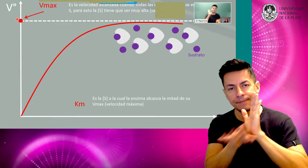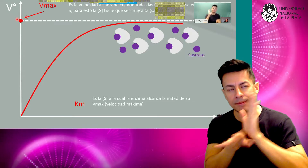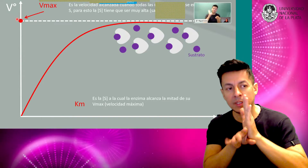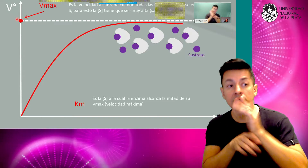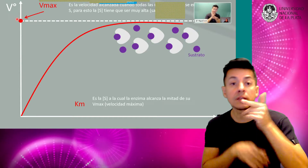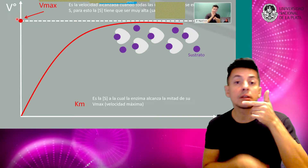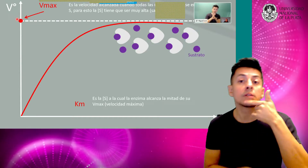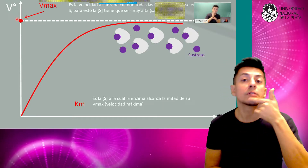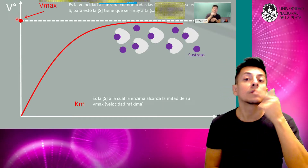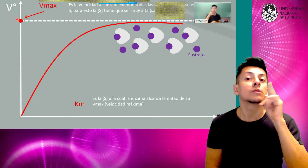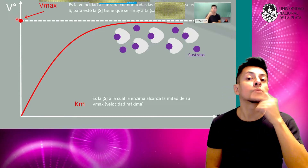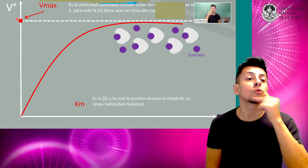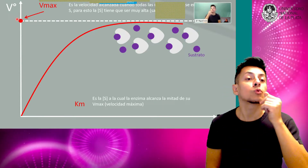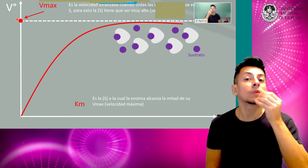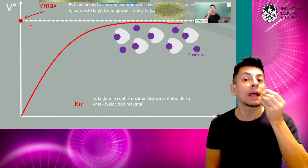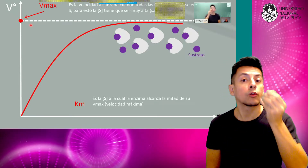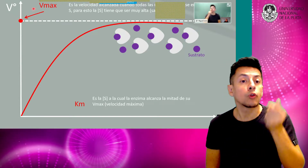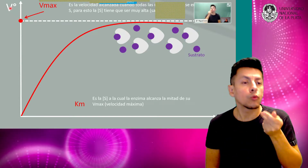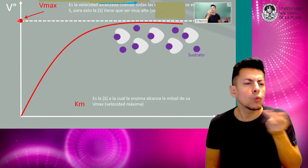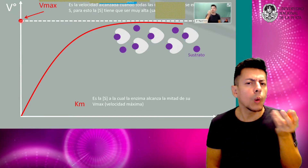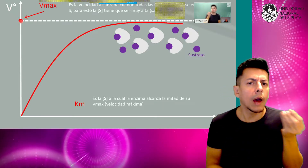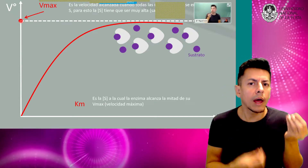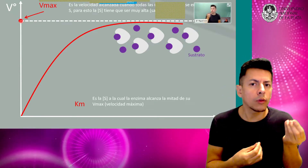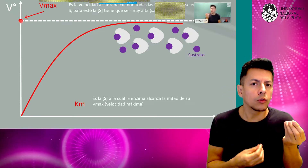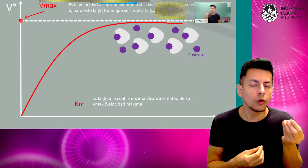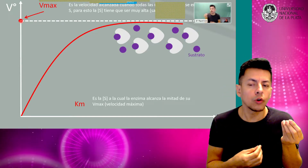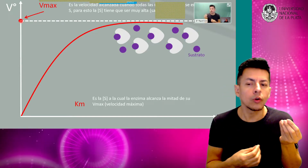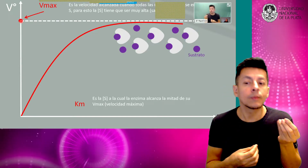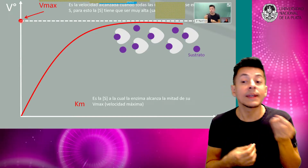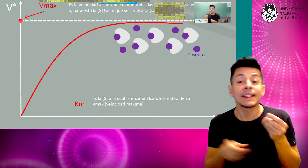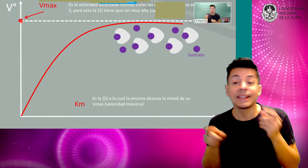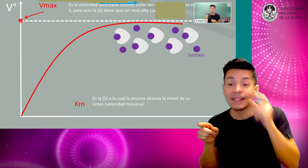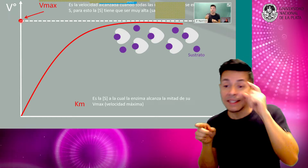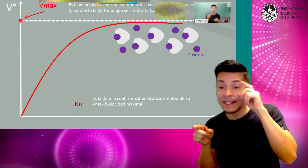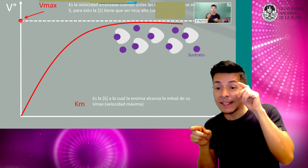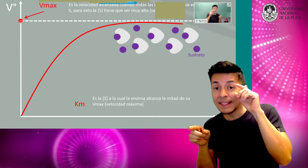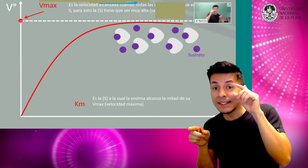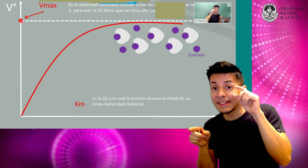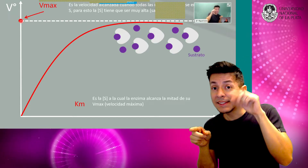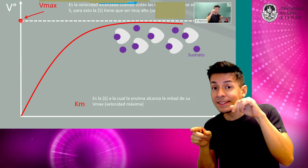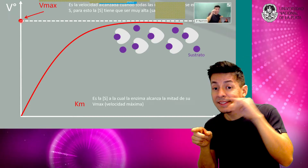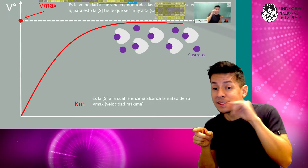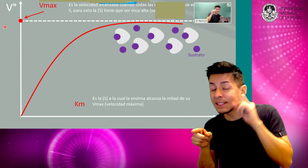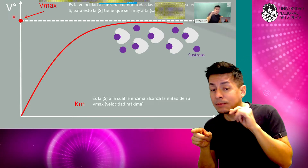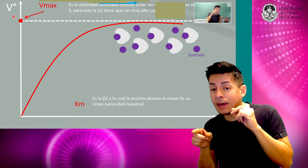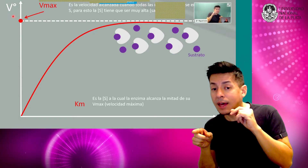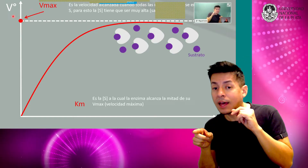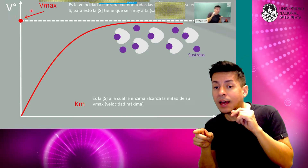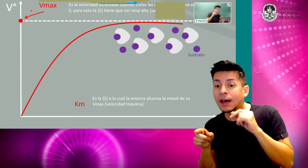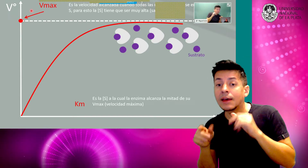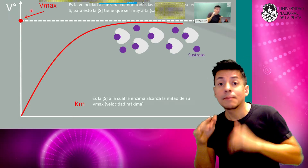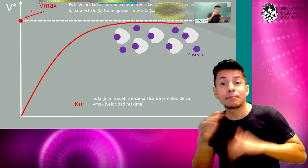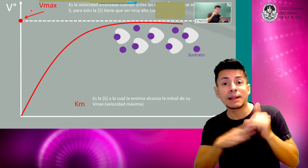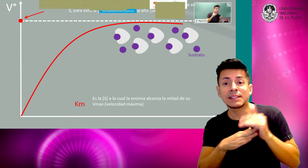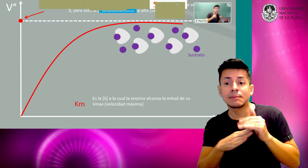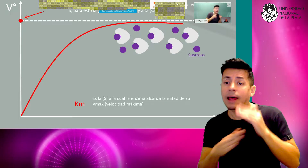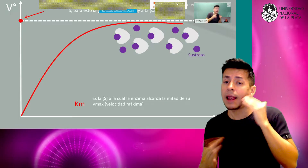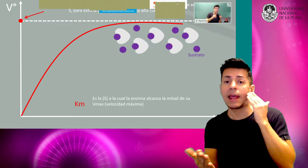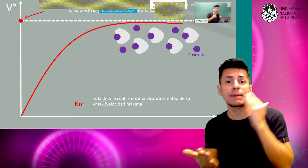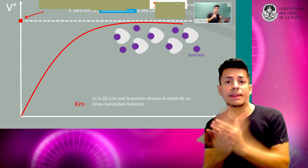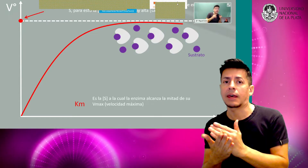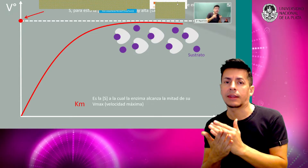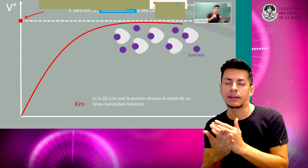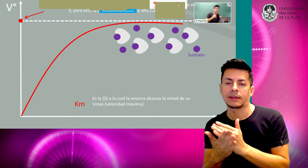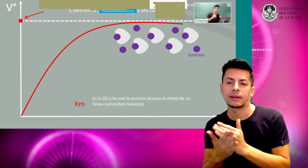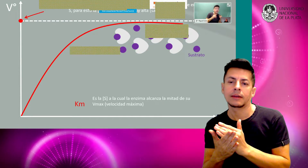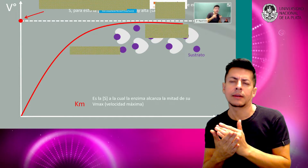cual la enzima alcanza un medio, o sea, la mitad de la velocidad máxima. En el ejemplo anterior habíamos